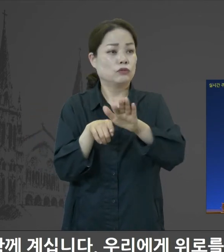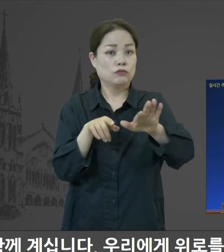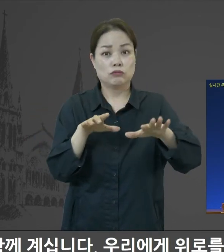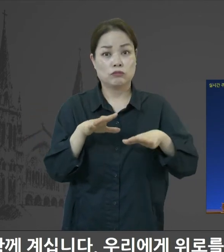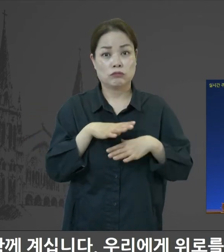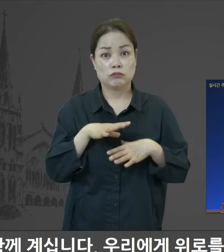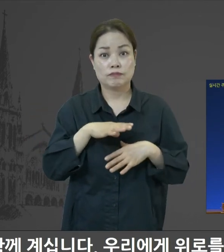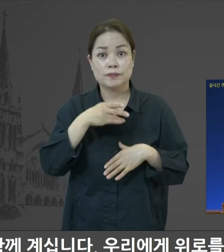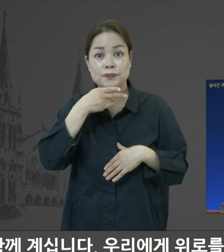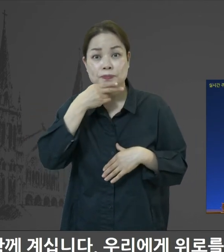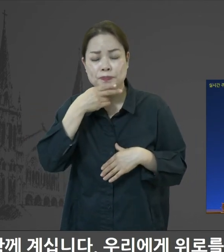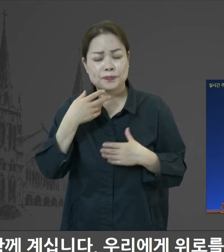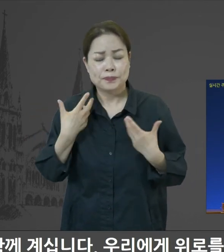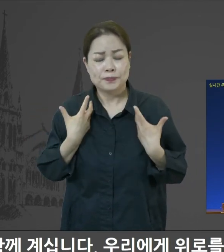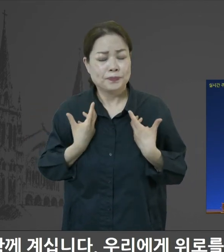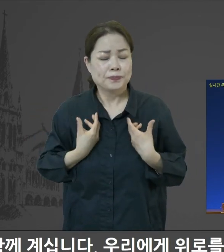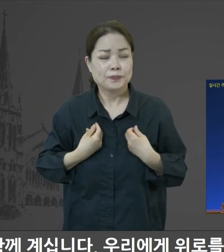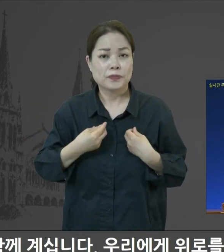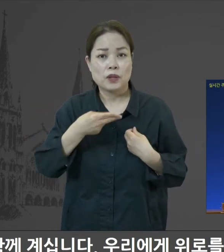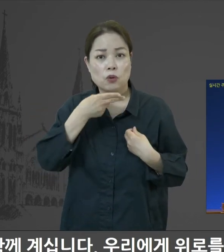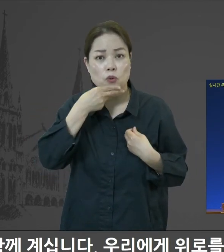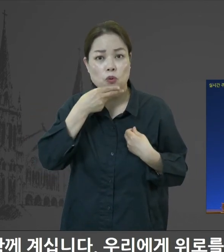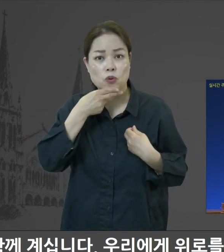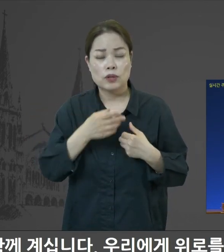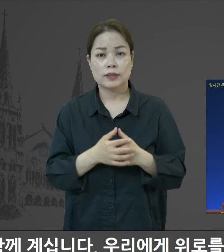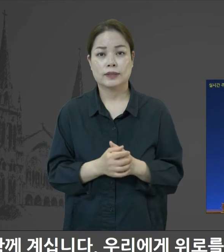두려워하지 않습니다. 좌절하지 않습니다.